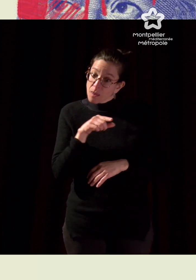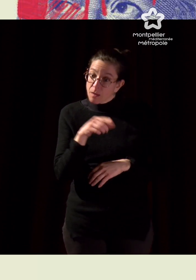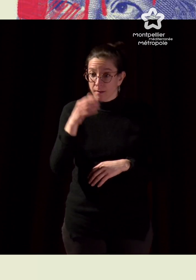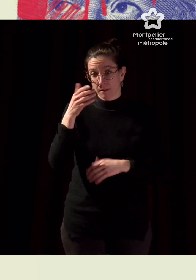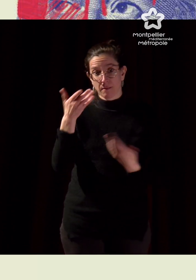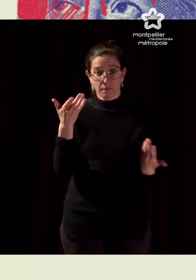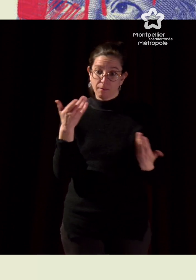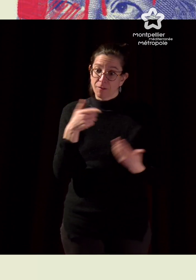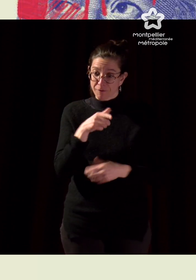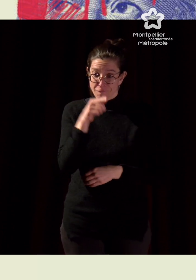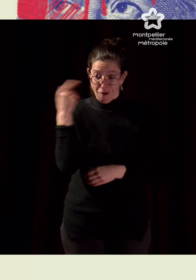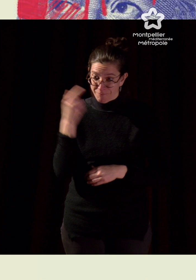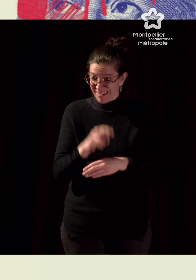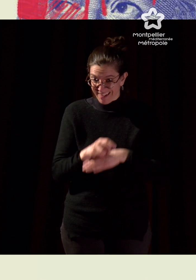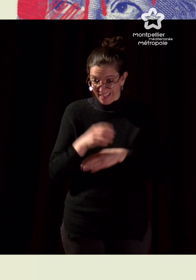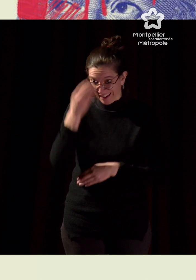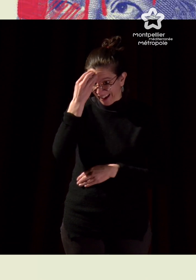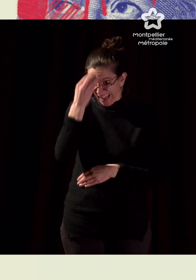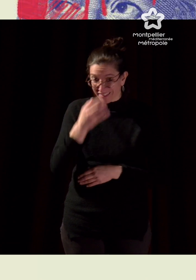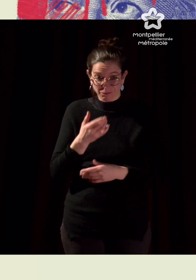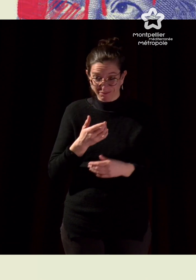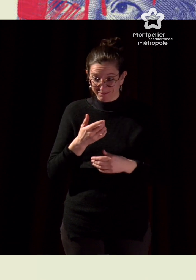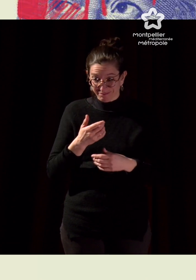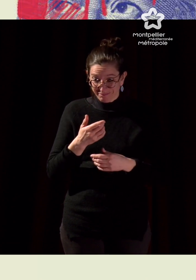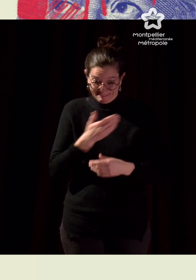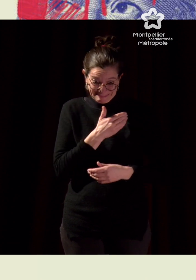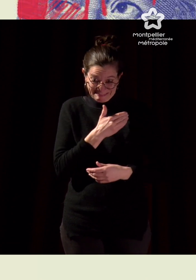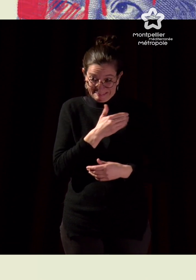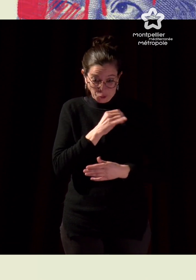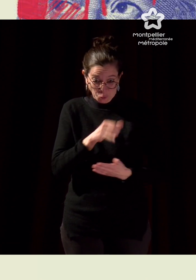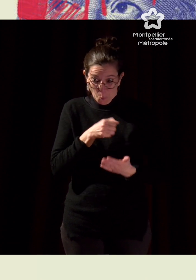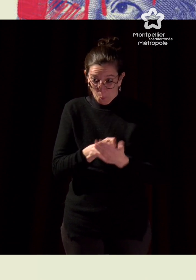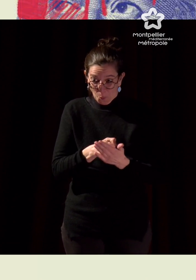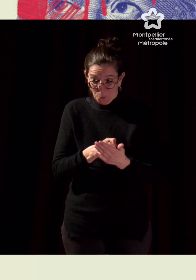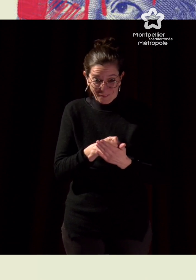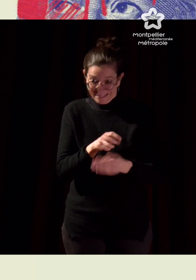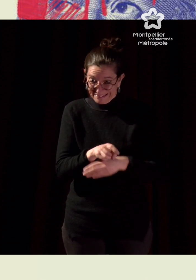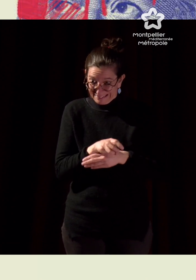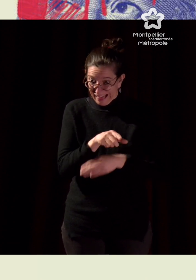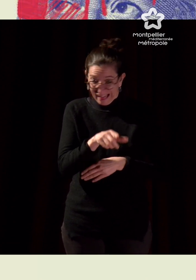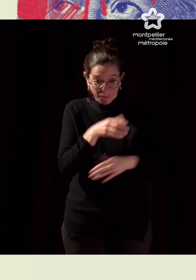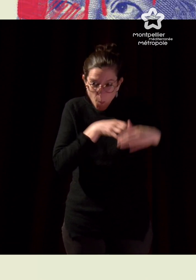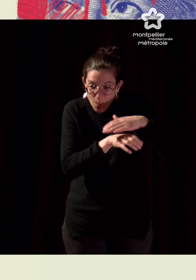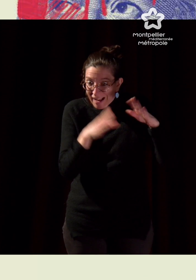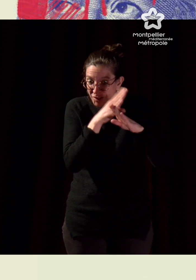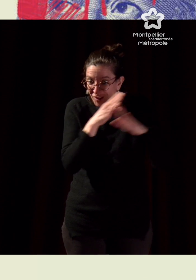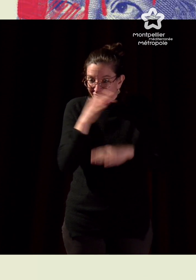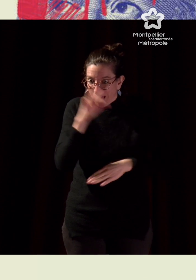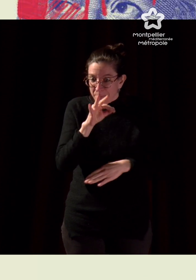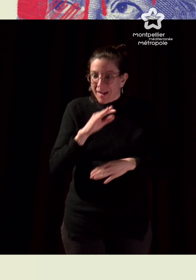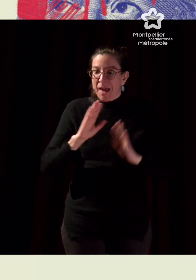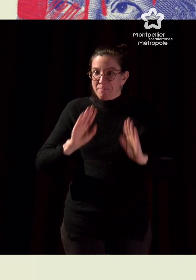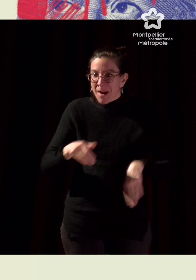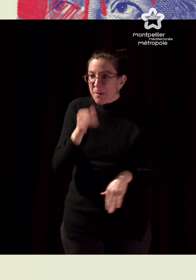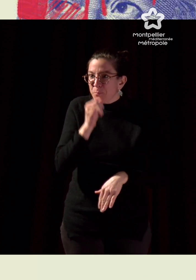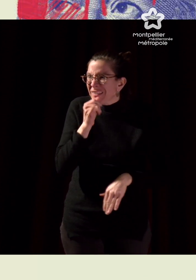seulement 2-3 ans. Et au moment où il est décédé, sur son lit de mort, il a dit à son arrière-petit-fils ou son petit-fils,